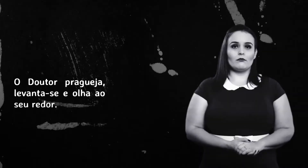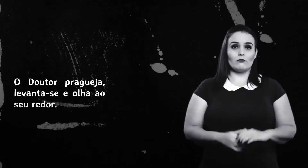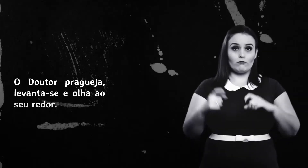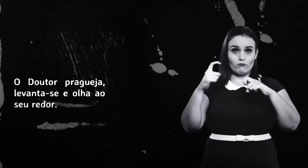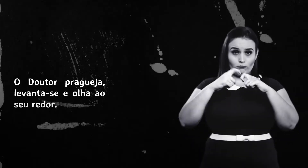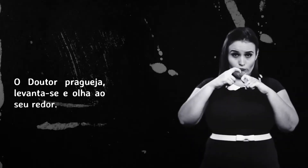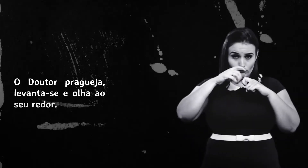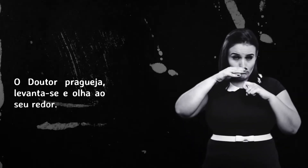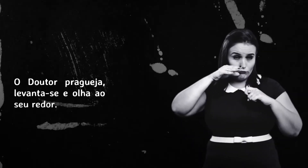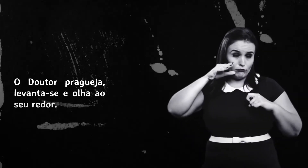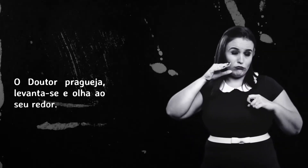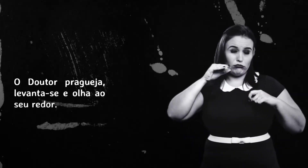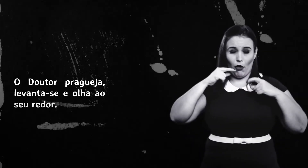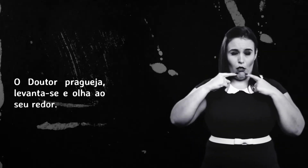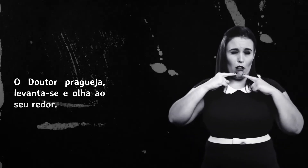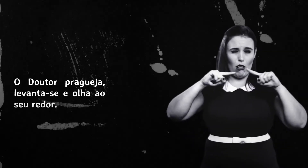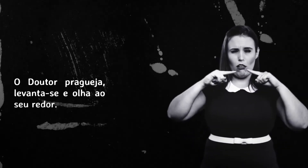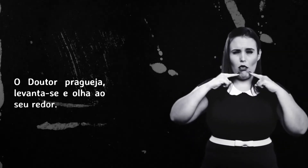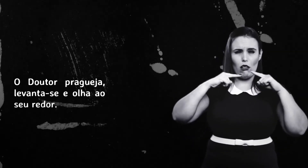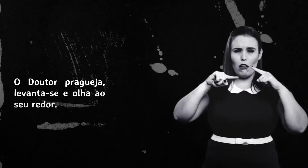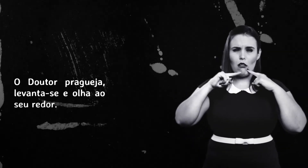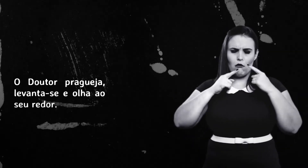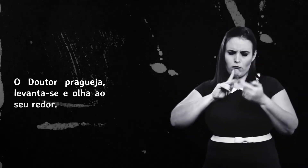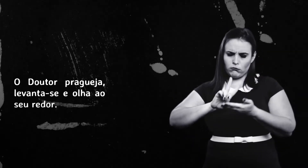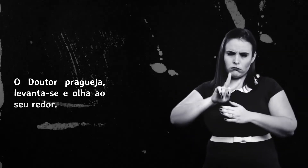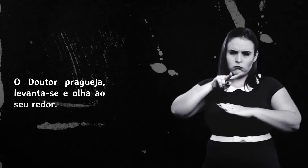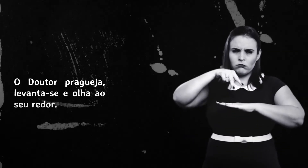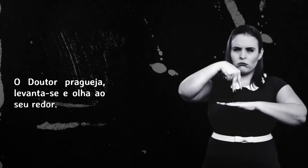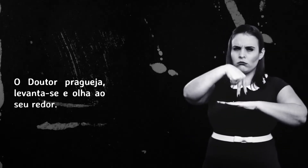O doutor pragueja, levanta-se